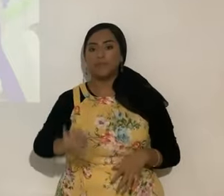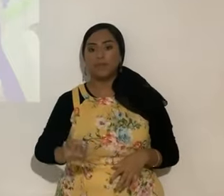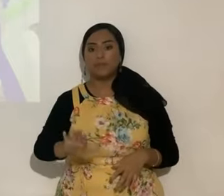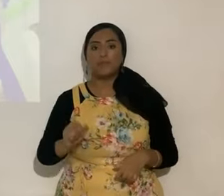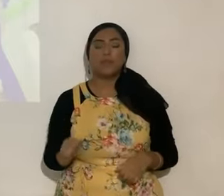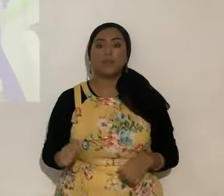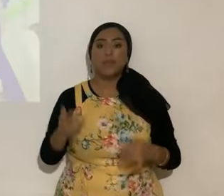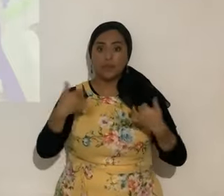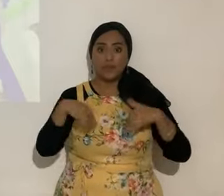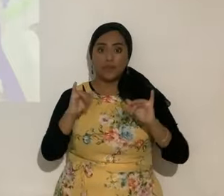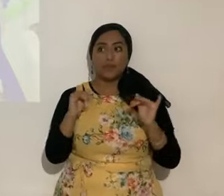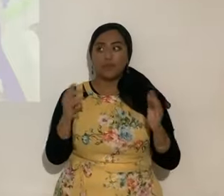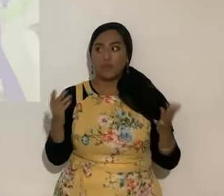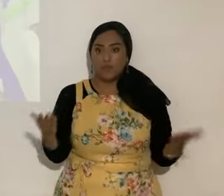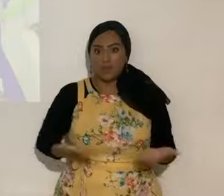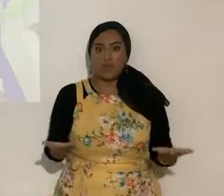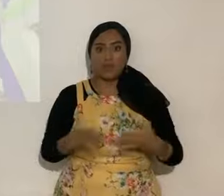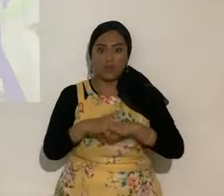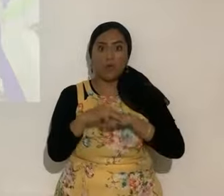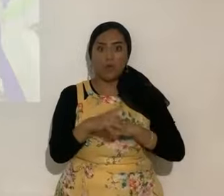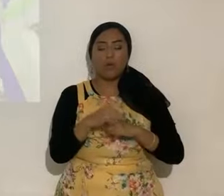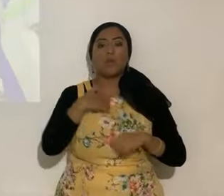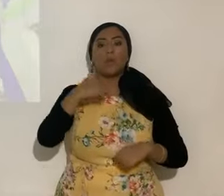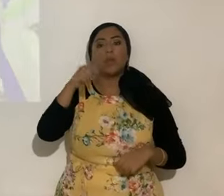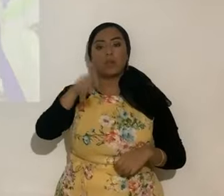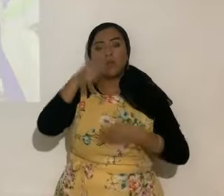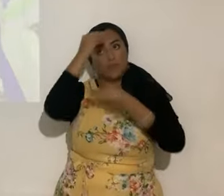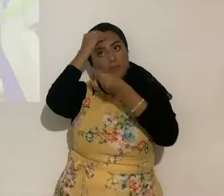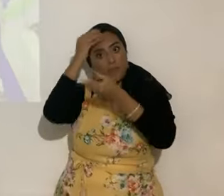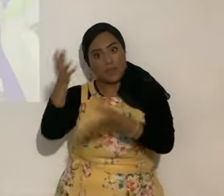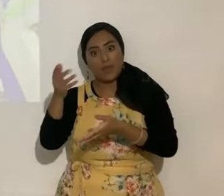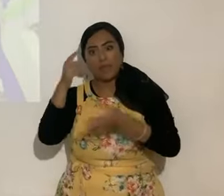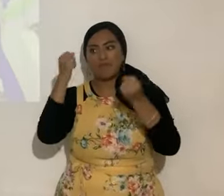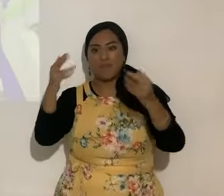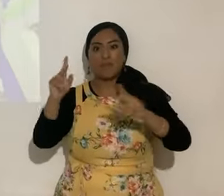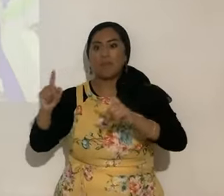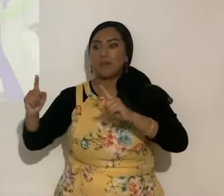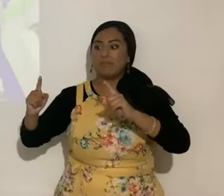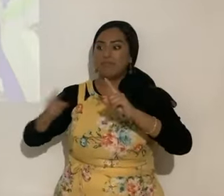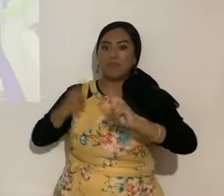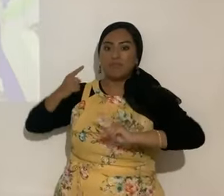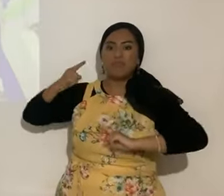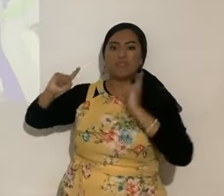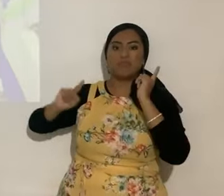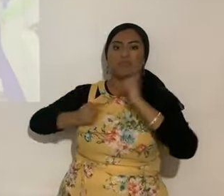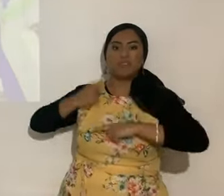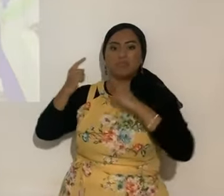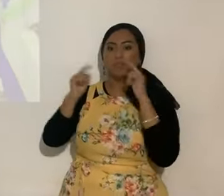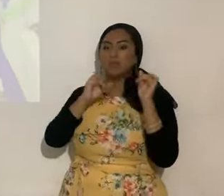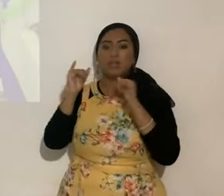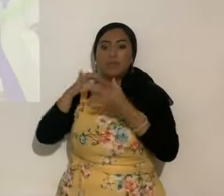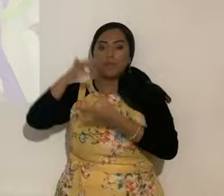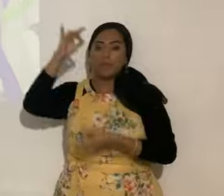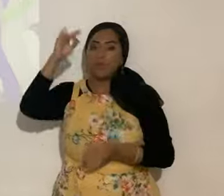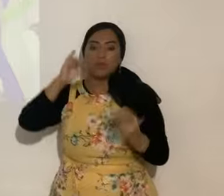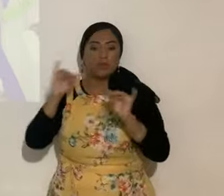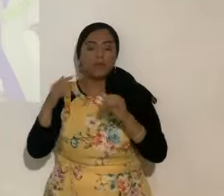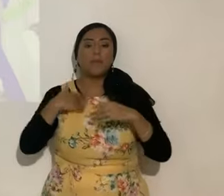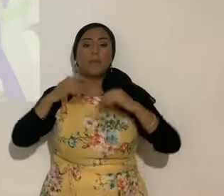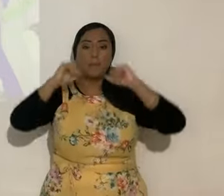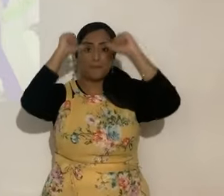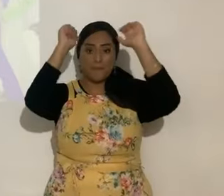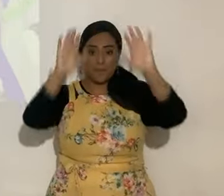Pero todavía estamos en esta tierra. Entonces hay que obedecer al Eterno porque hay muchos ataques, tanto espirituales como físicos. Y yo